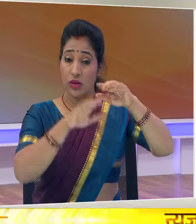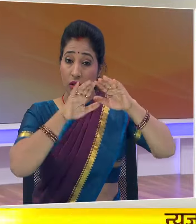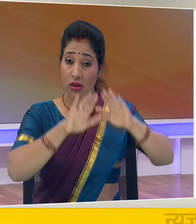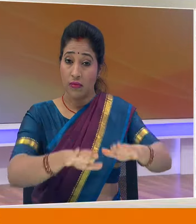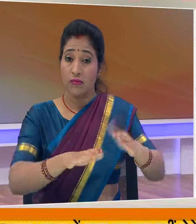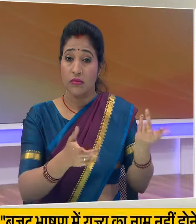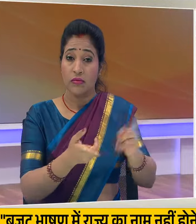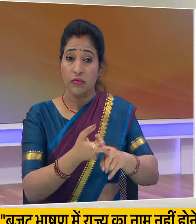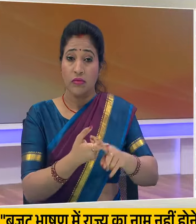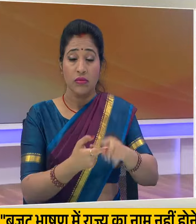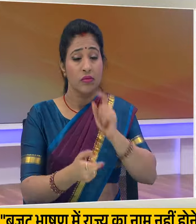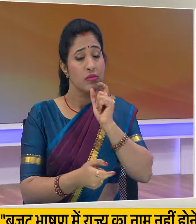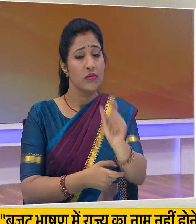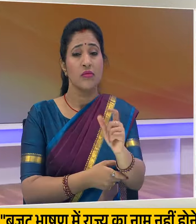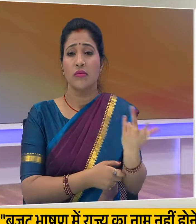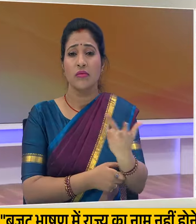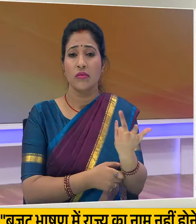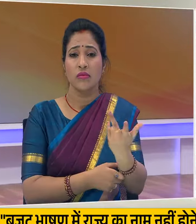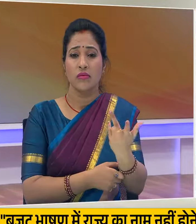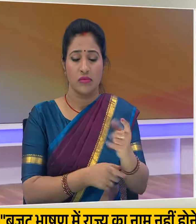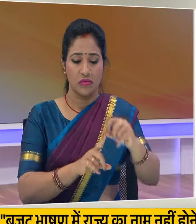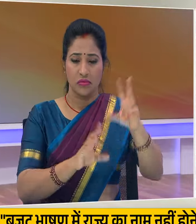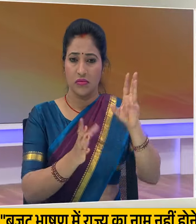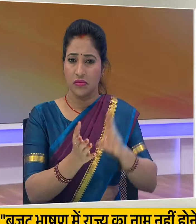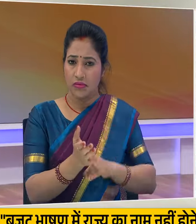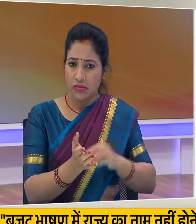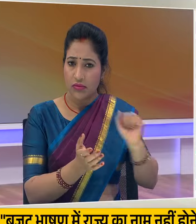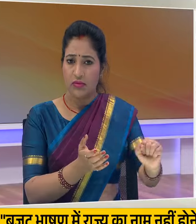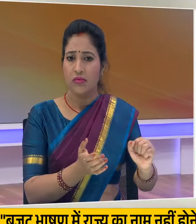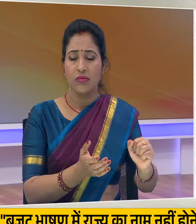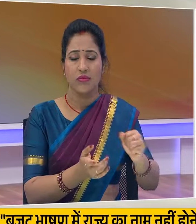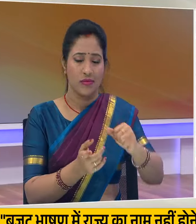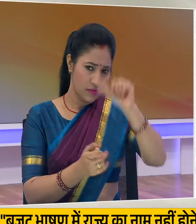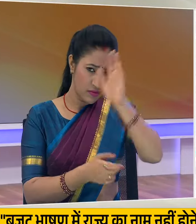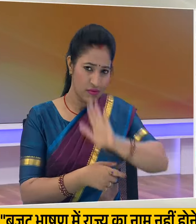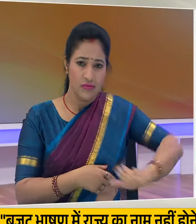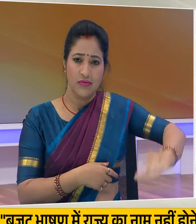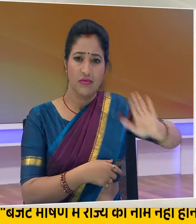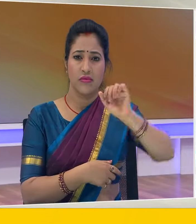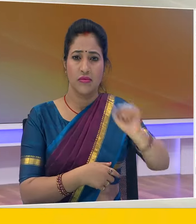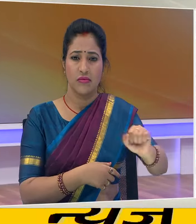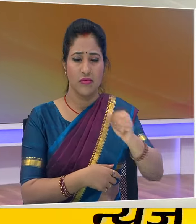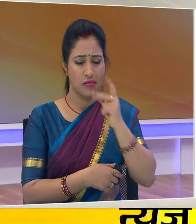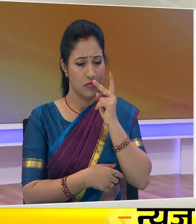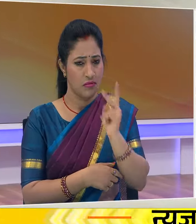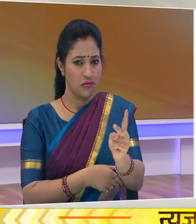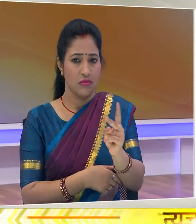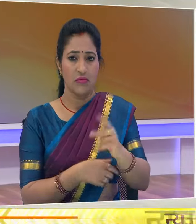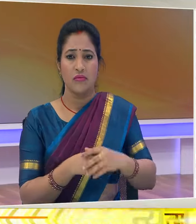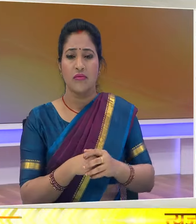And the commitment with which Honorable Prime Minister is leading the country, and therefore